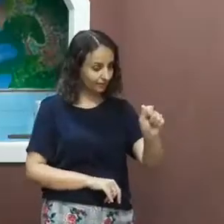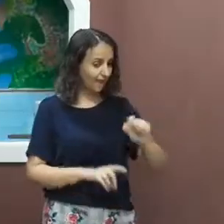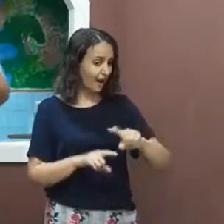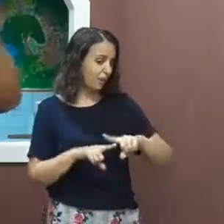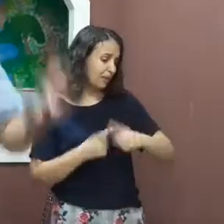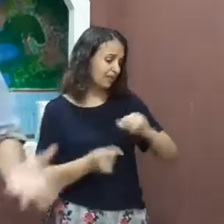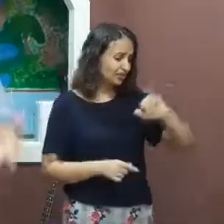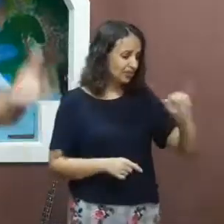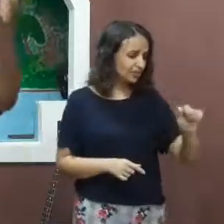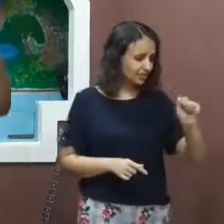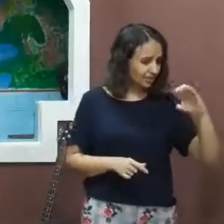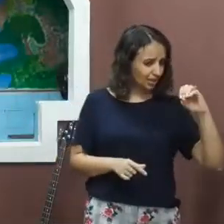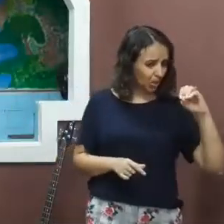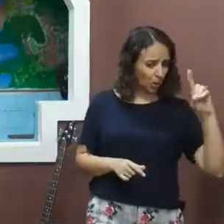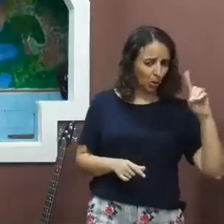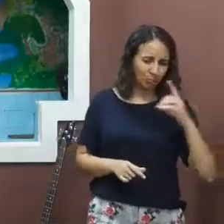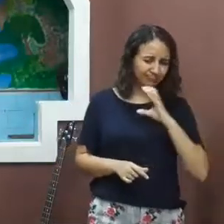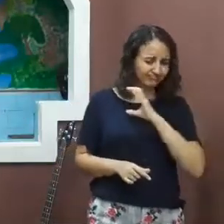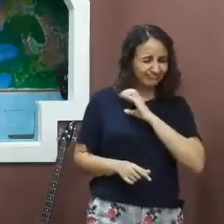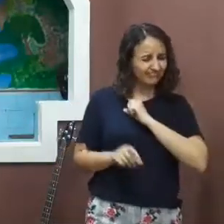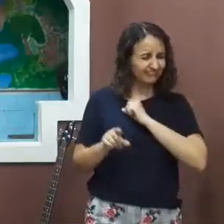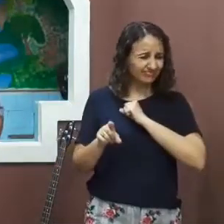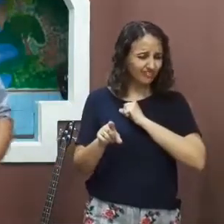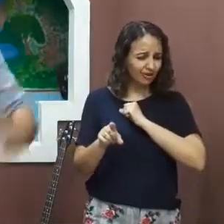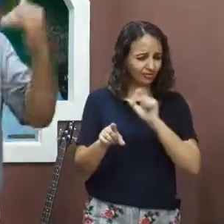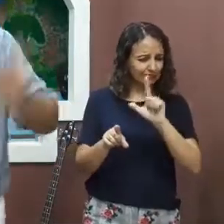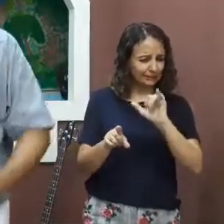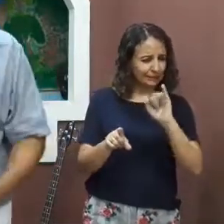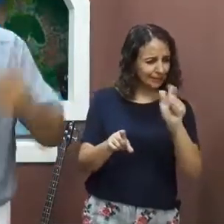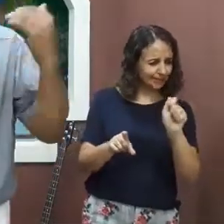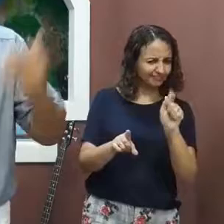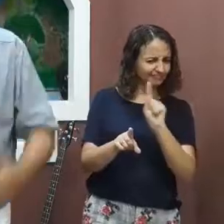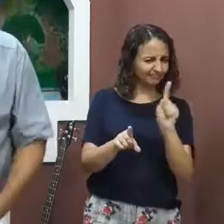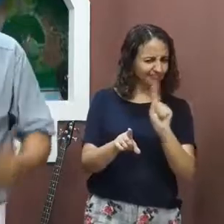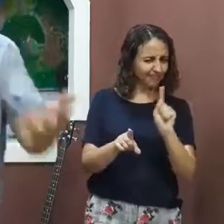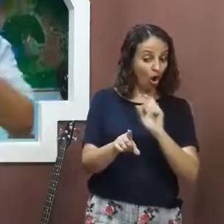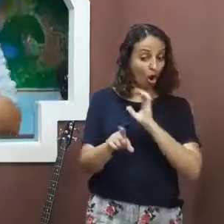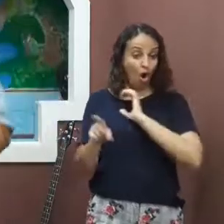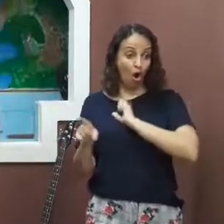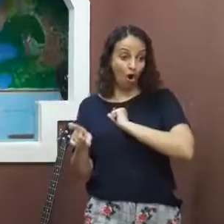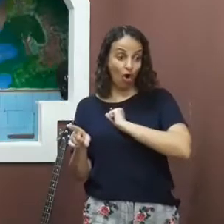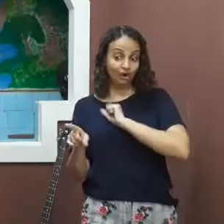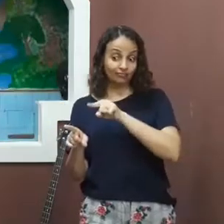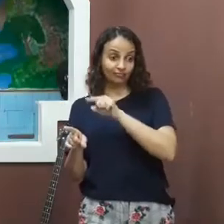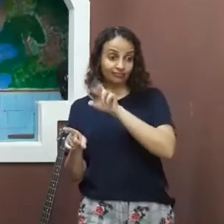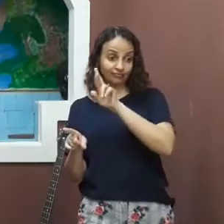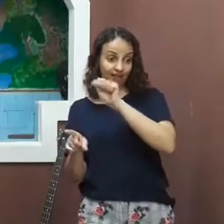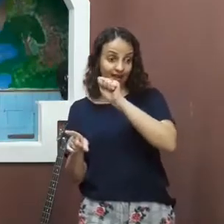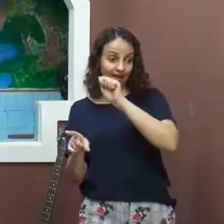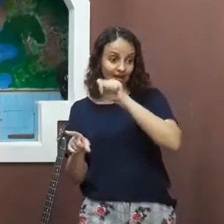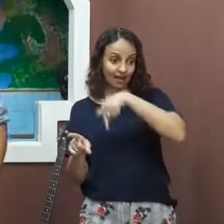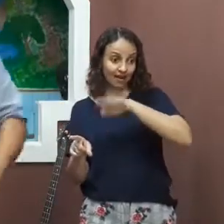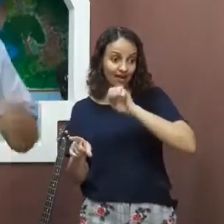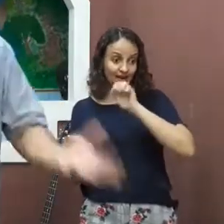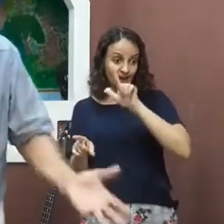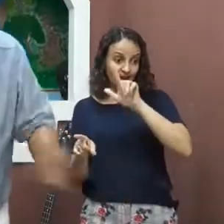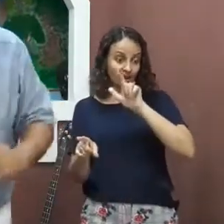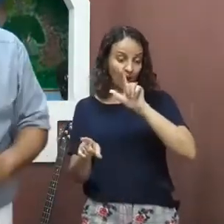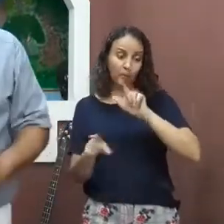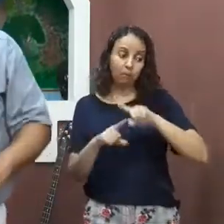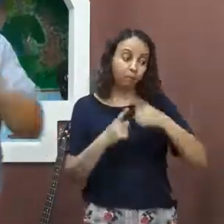Na verdade, ele não nutria sentimentos por ela. E Labão faz ele casar com Lia,